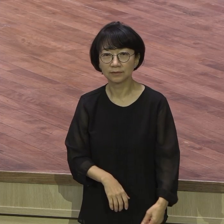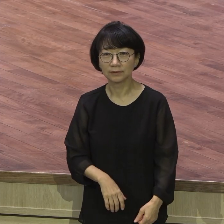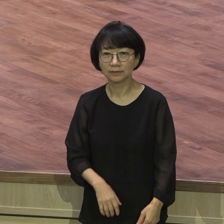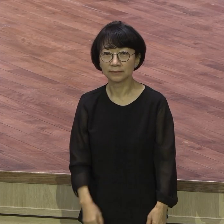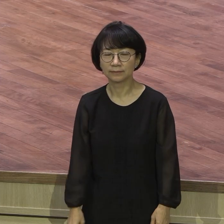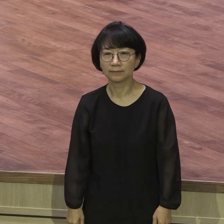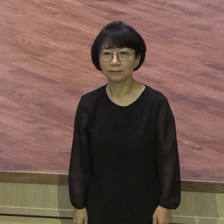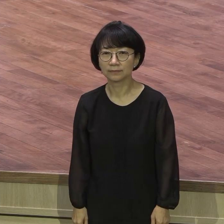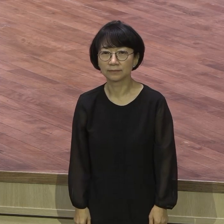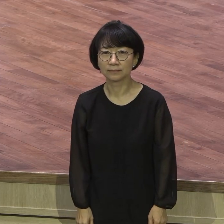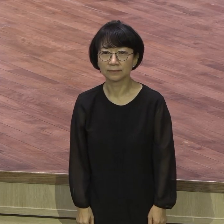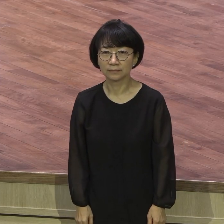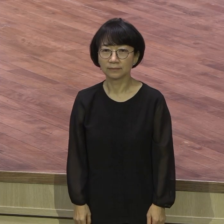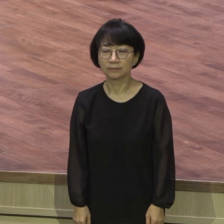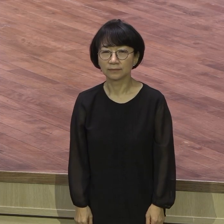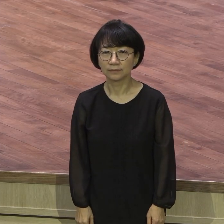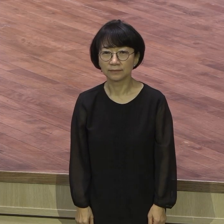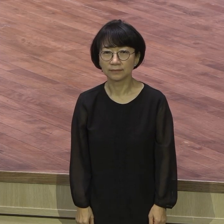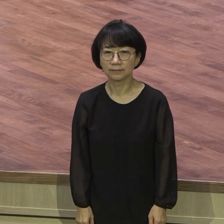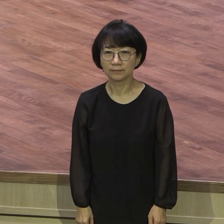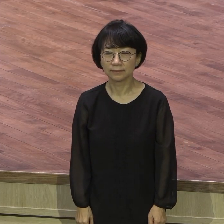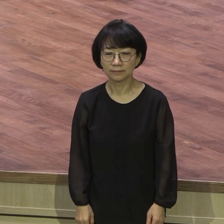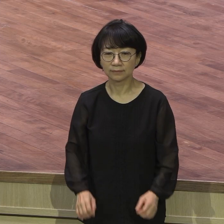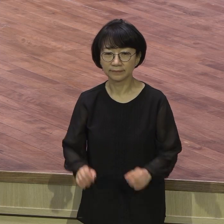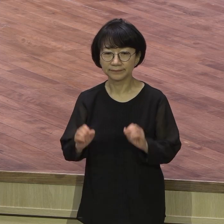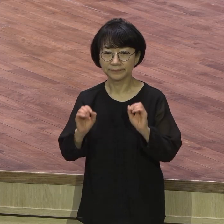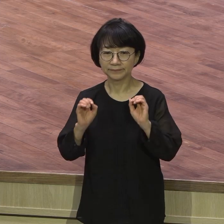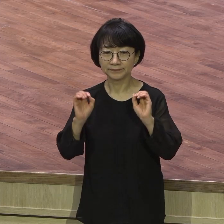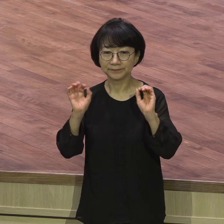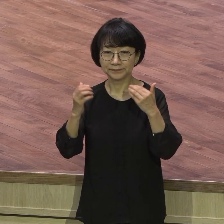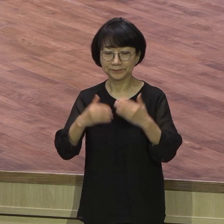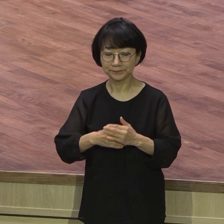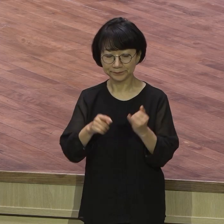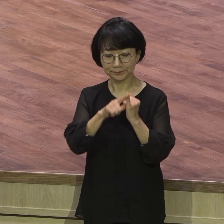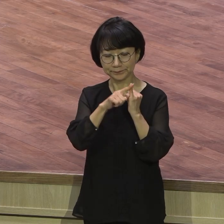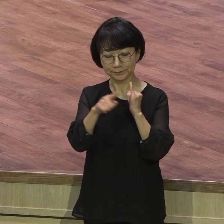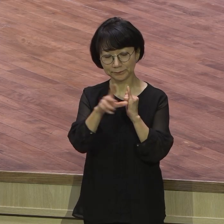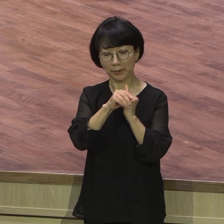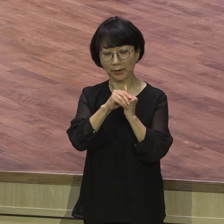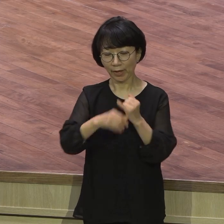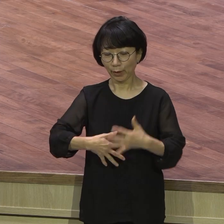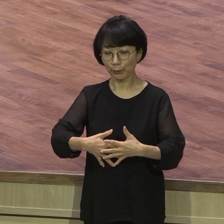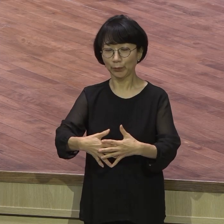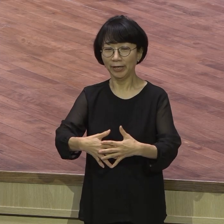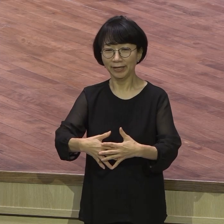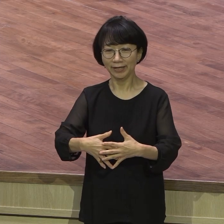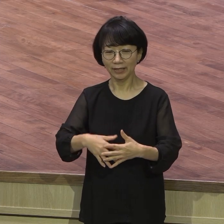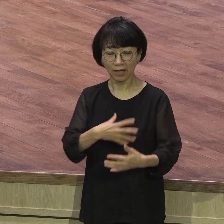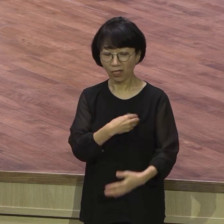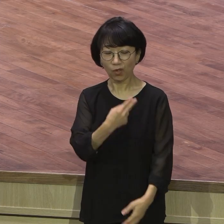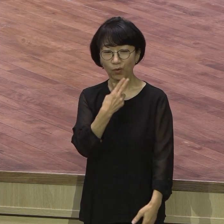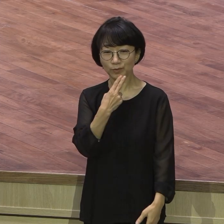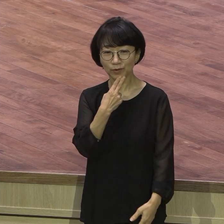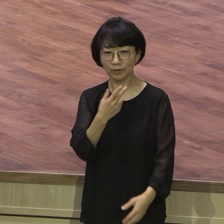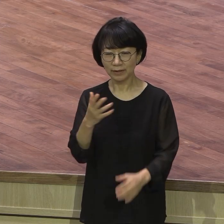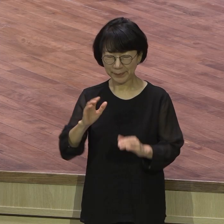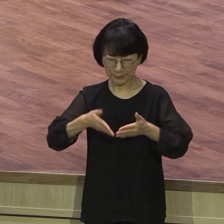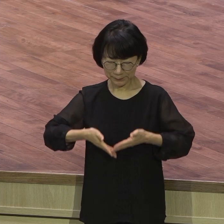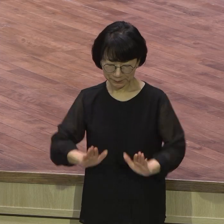배가 10개월 돼도 안 나와요 저 뻥 터져 나와요 나와요 젖 빨 대상에서 젖이 나와요 창조